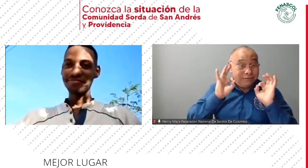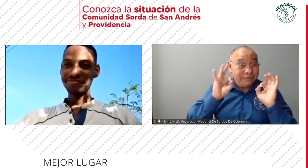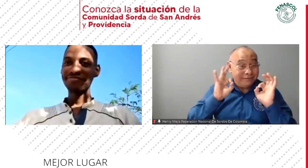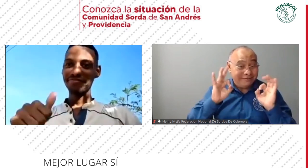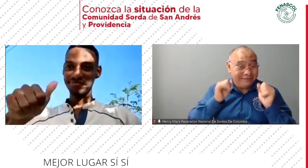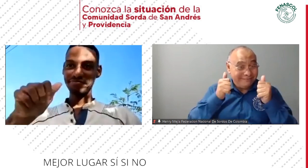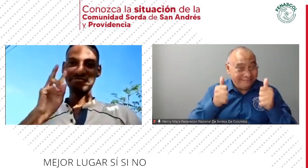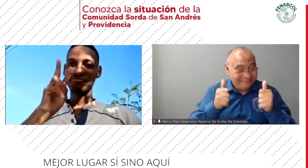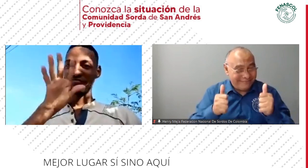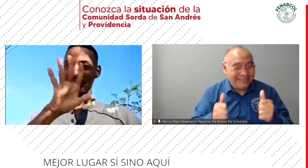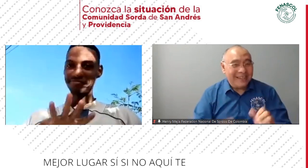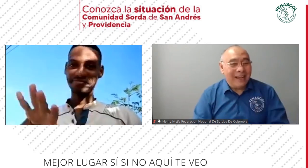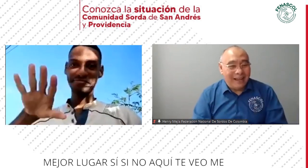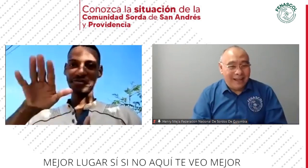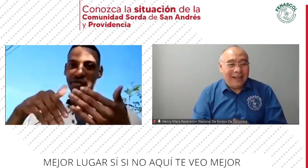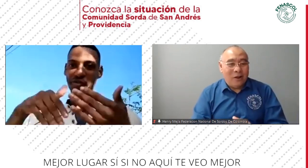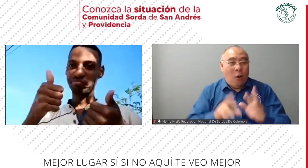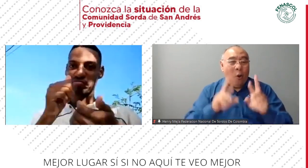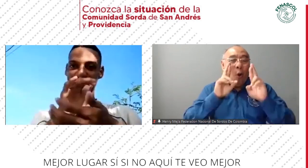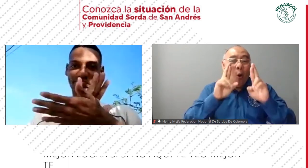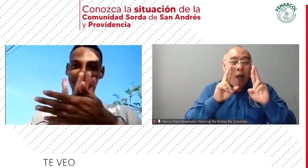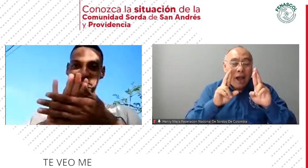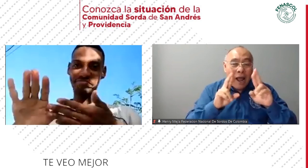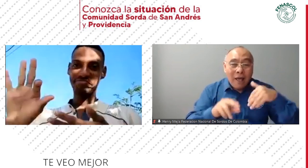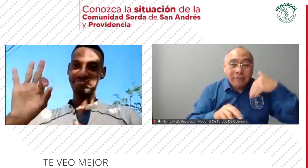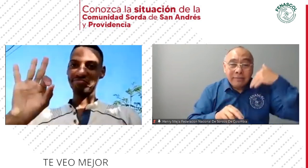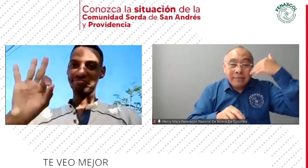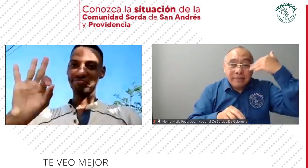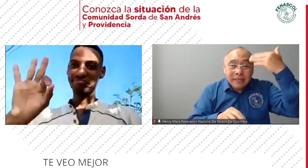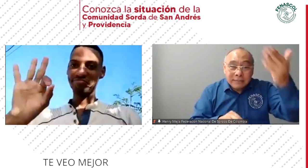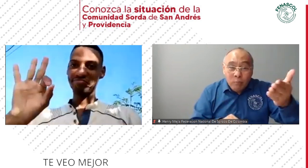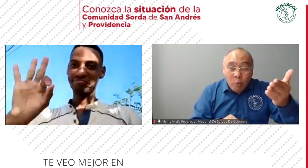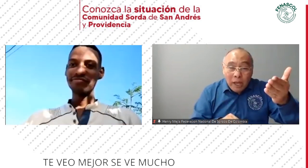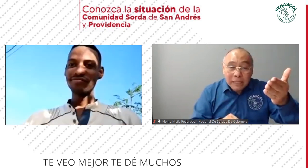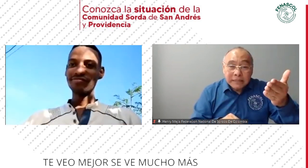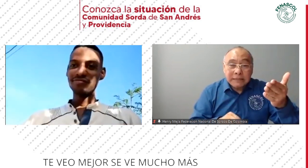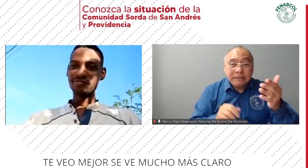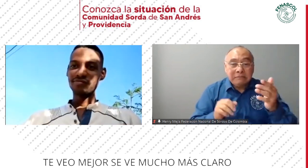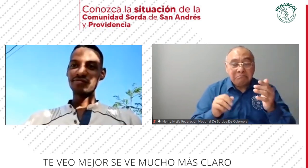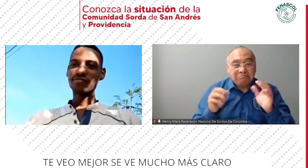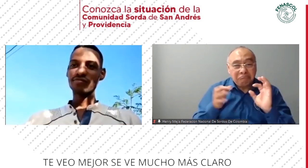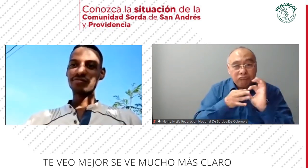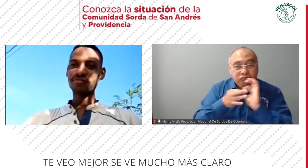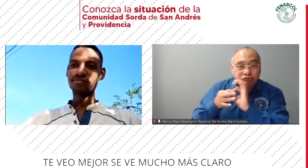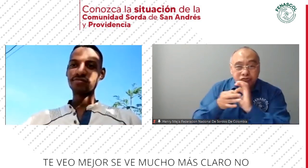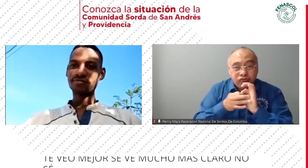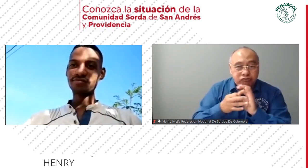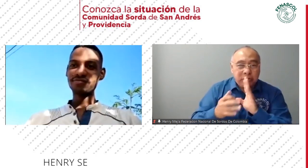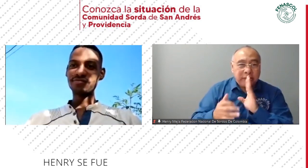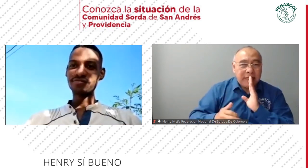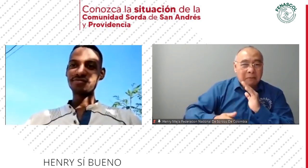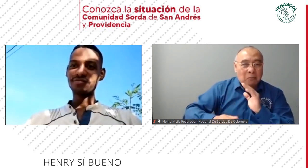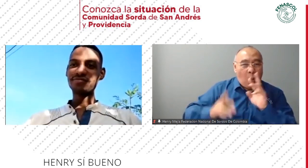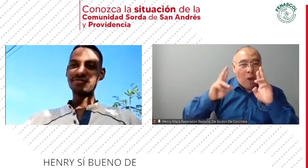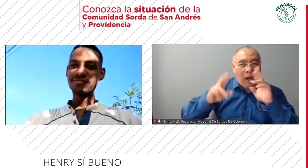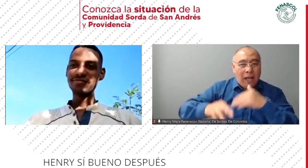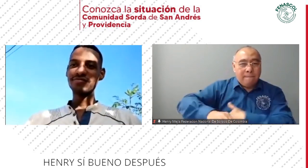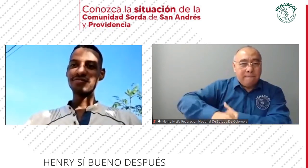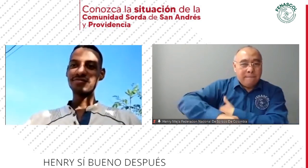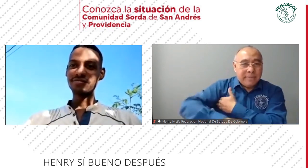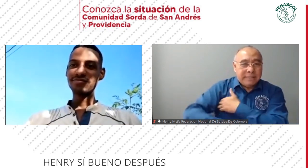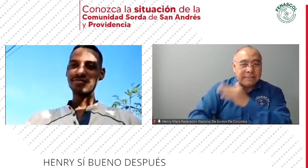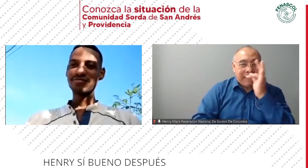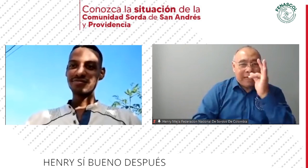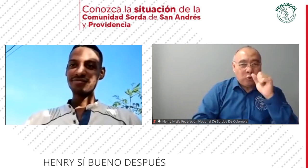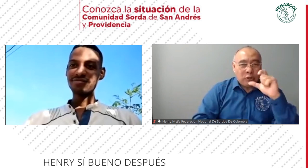sí sí no aquí te veo mejor te veo mejor se ve mucho más claro don henry dice bueno después